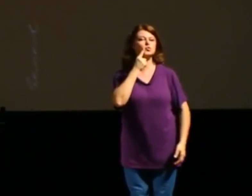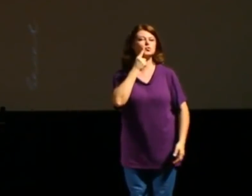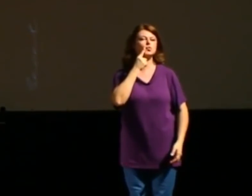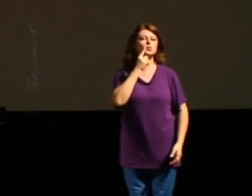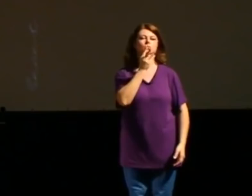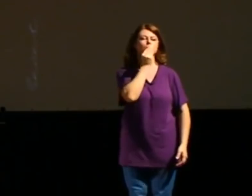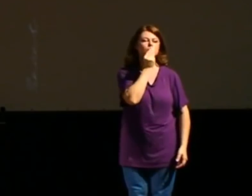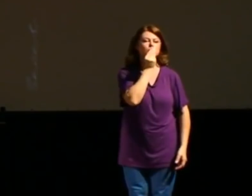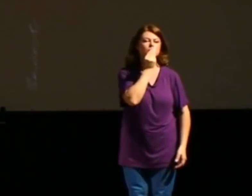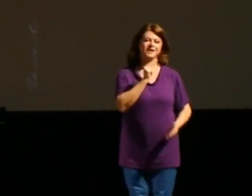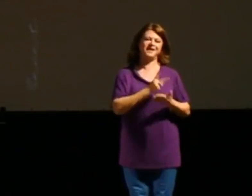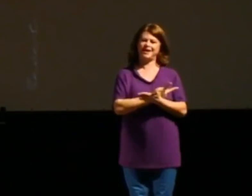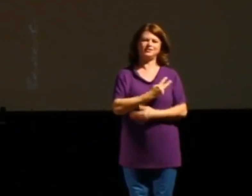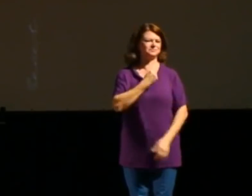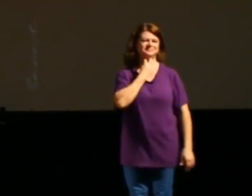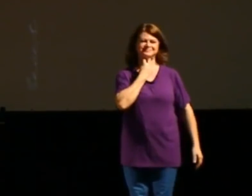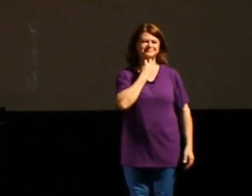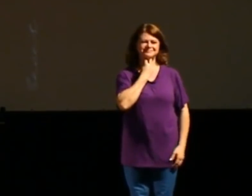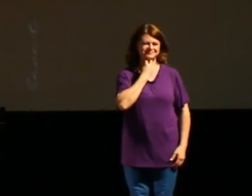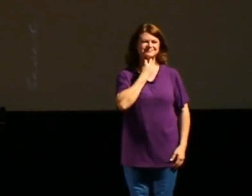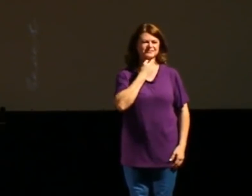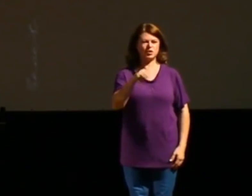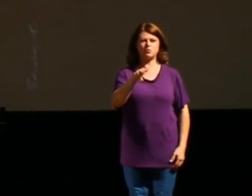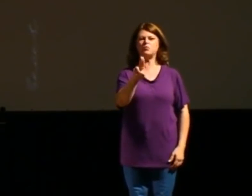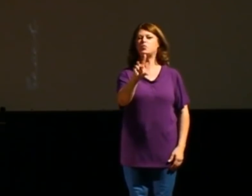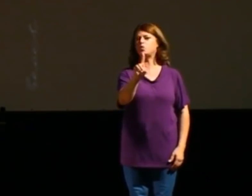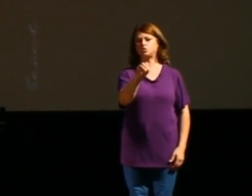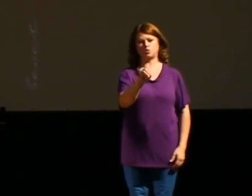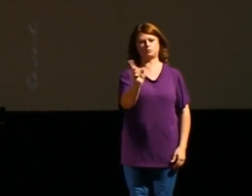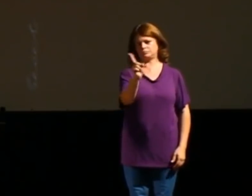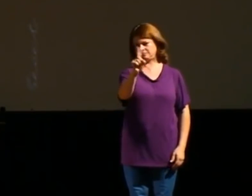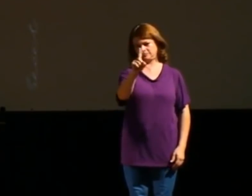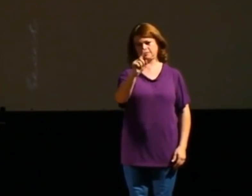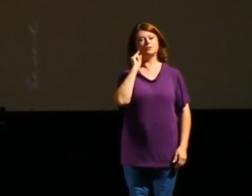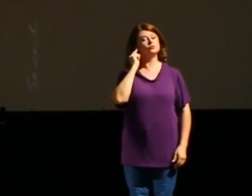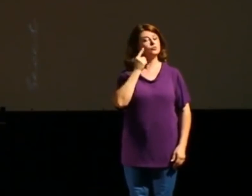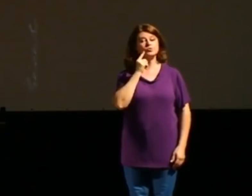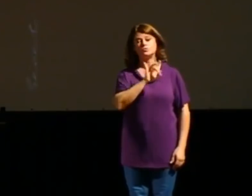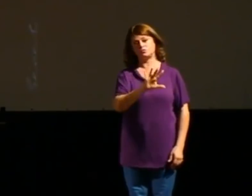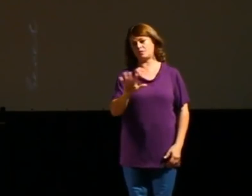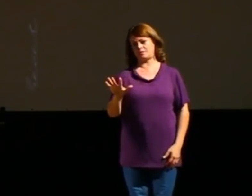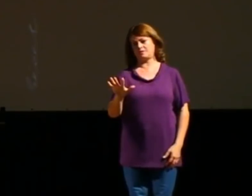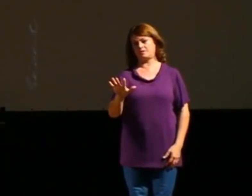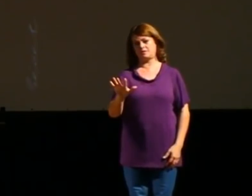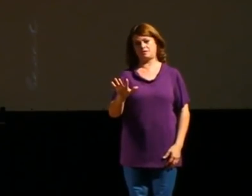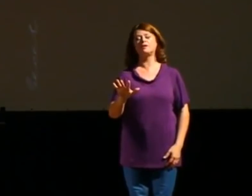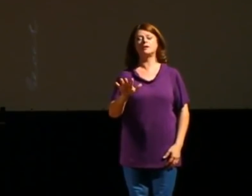isso. Na verdade, ele não é mudo. Ele pode ter a deficiência auditiva, a mudez é uma outra questão. E